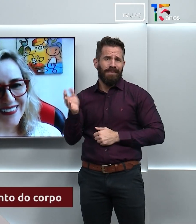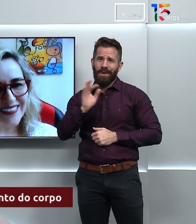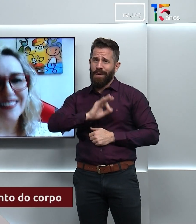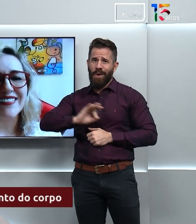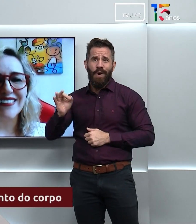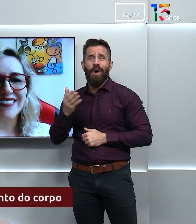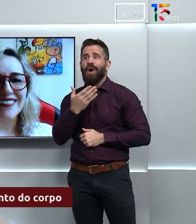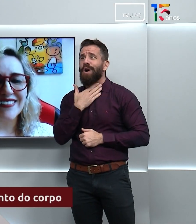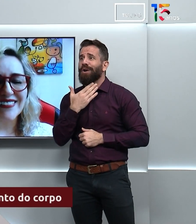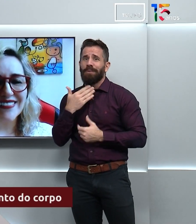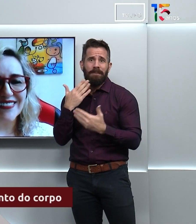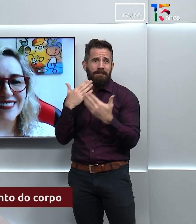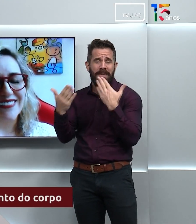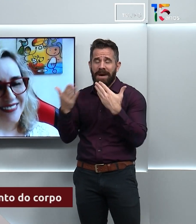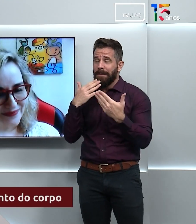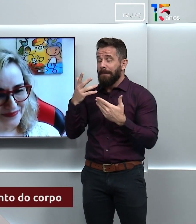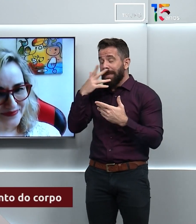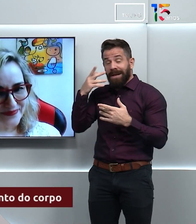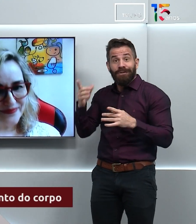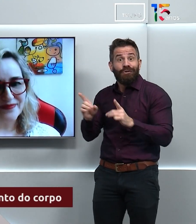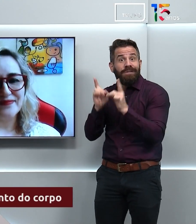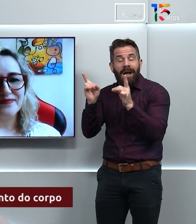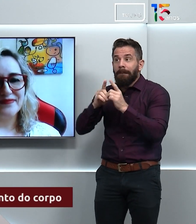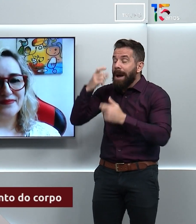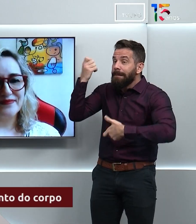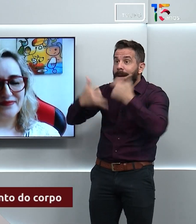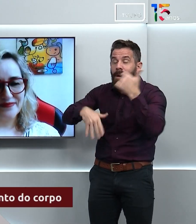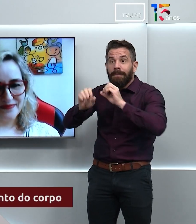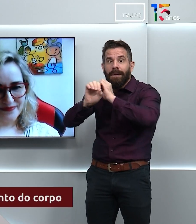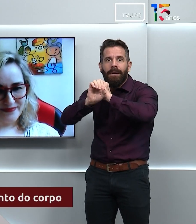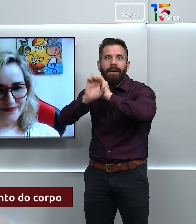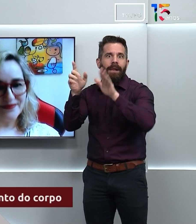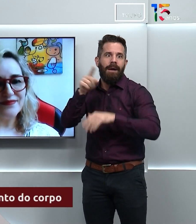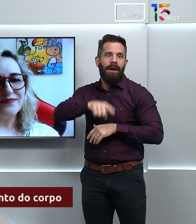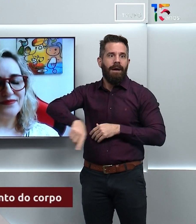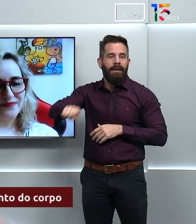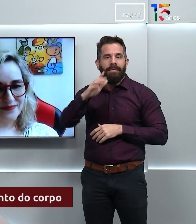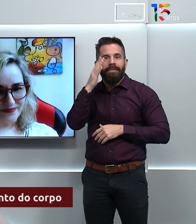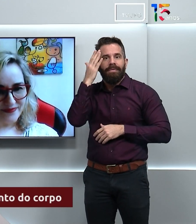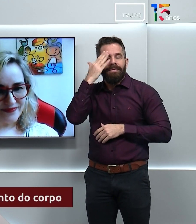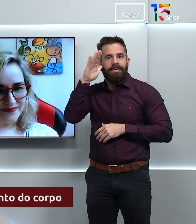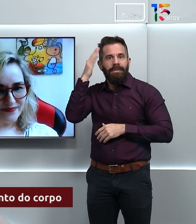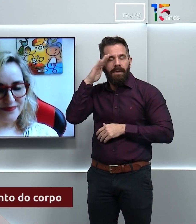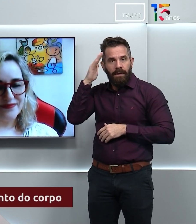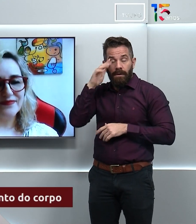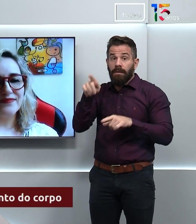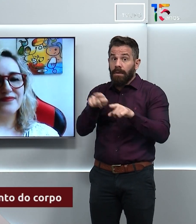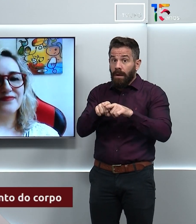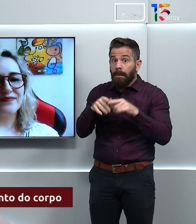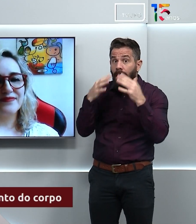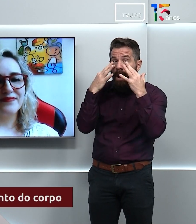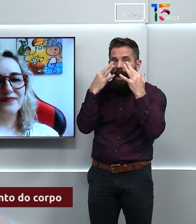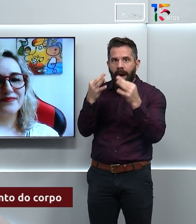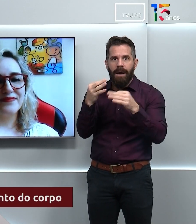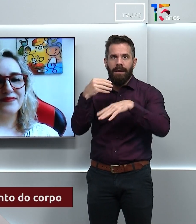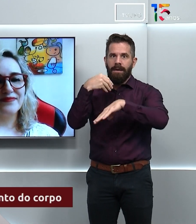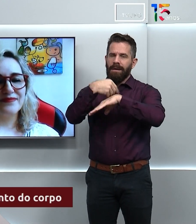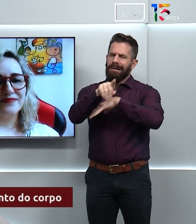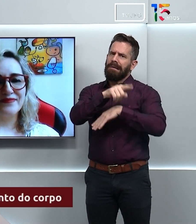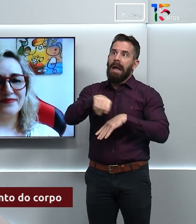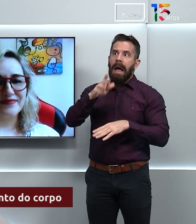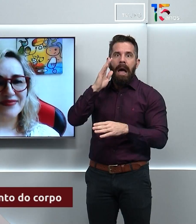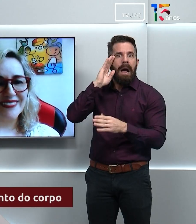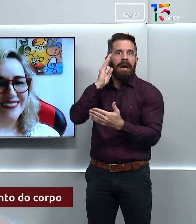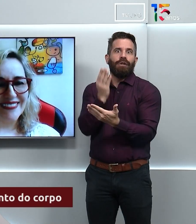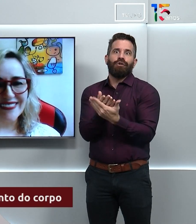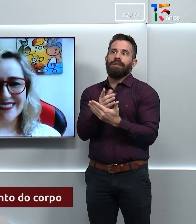conversar com a senhora, muito didática, acho que deu para as pessoas entenderem. E eu acho que fica um alerta, né? não dá para acreditar em tudo que está na